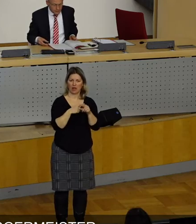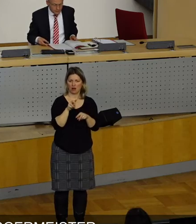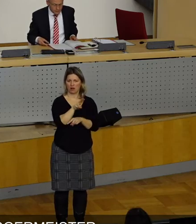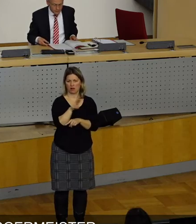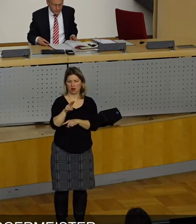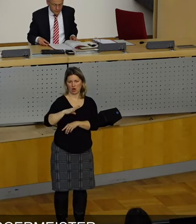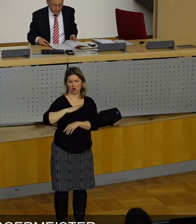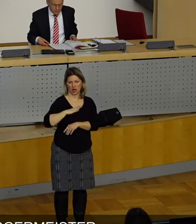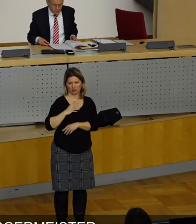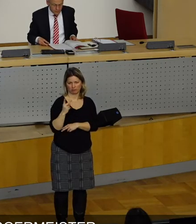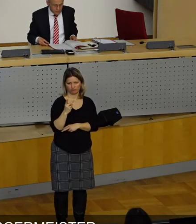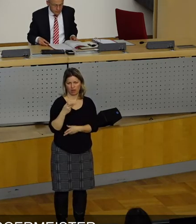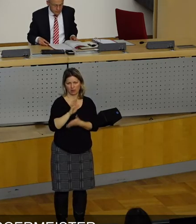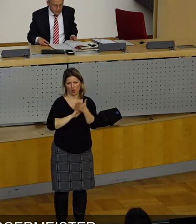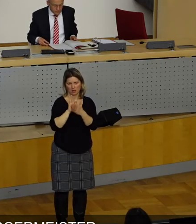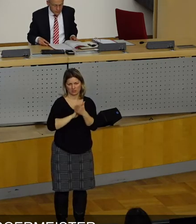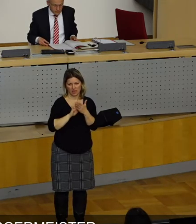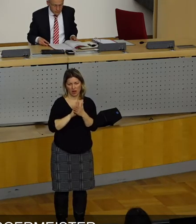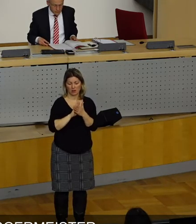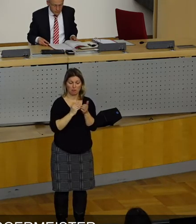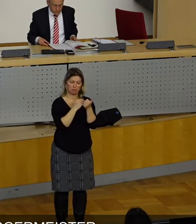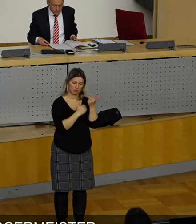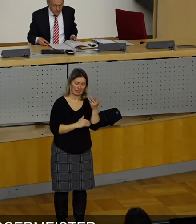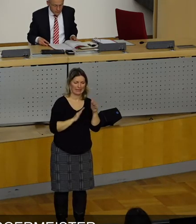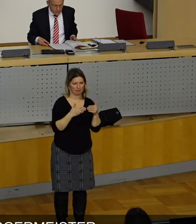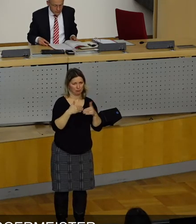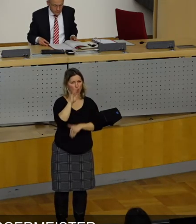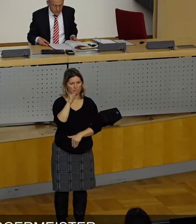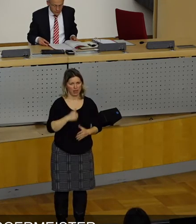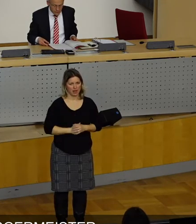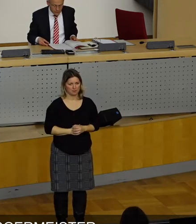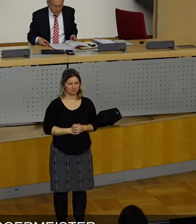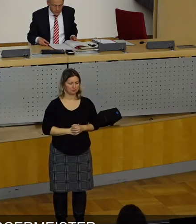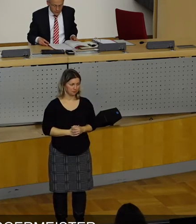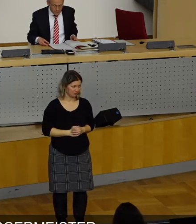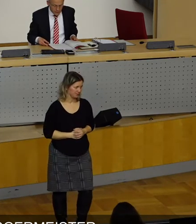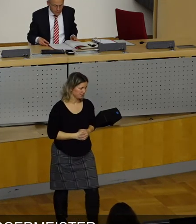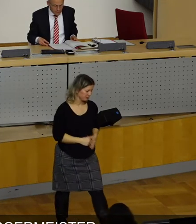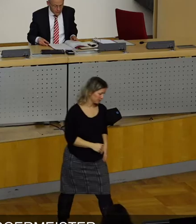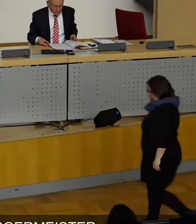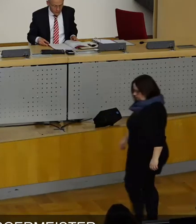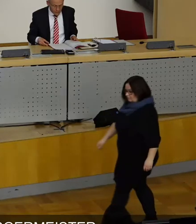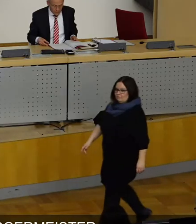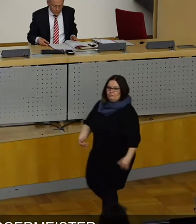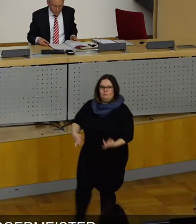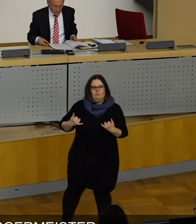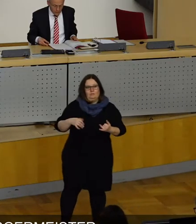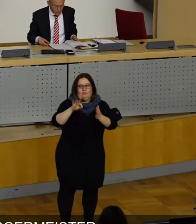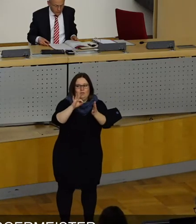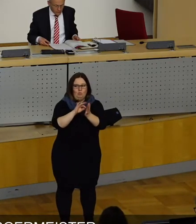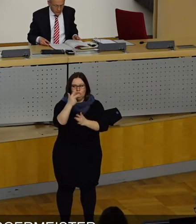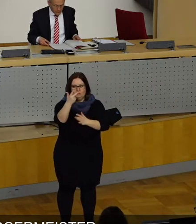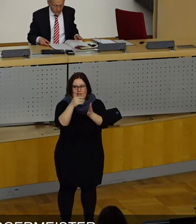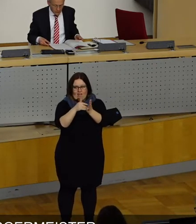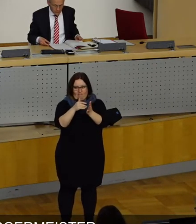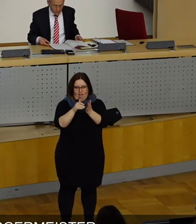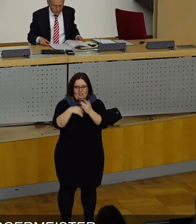Kollegen Herr Dr. Depper und Herrn Krüger gehört. Damit möchte ich den Punkt 2 verlassen und den Punkt 3, die